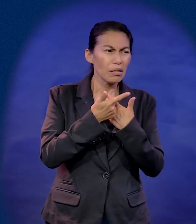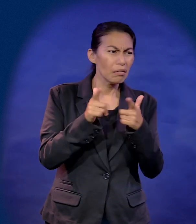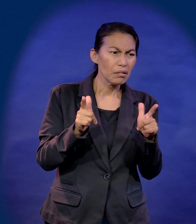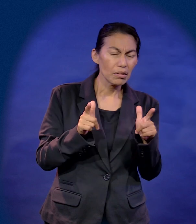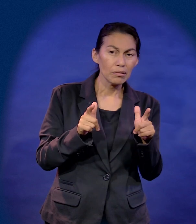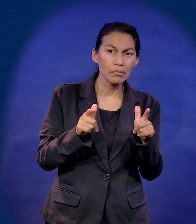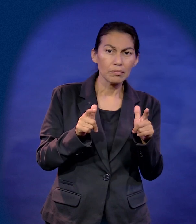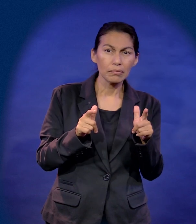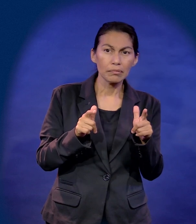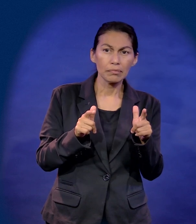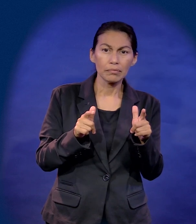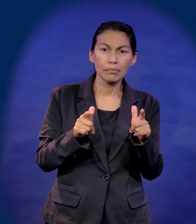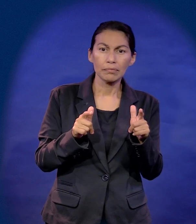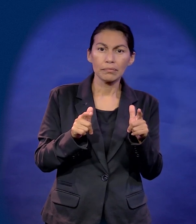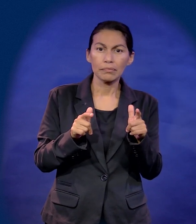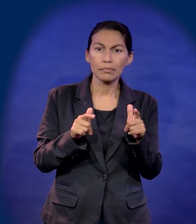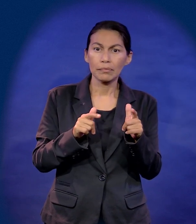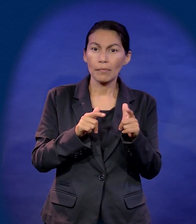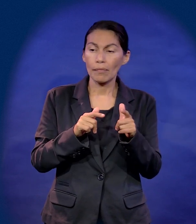en mis ratos libres de trabajo,